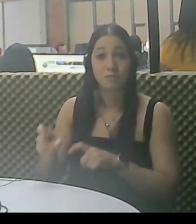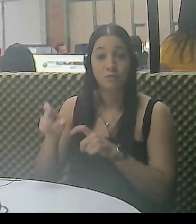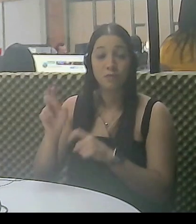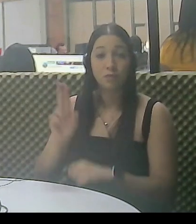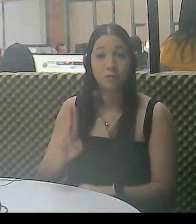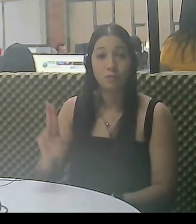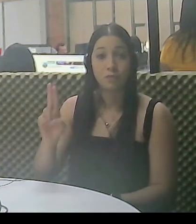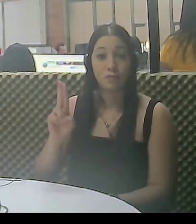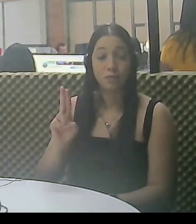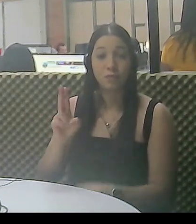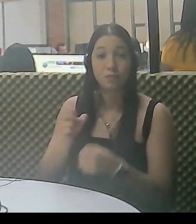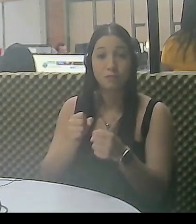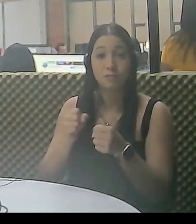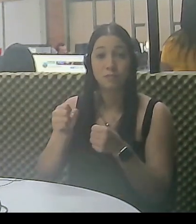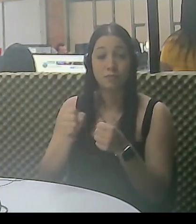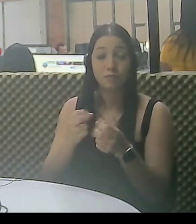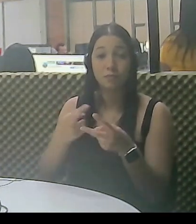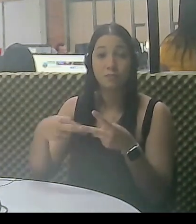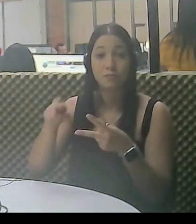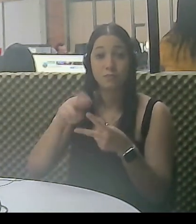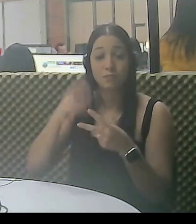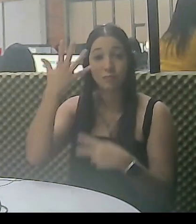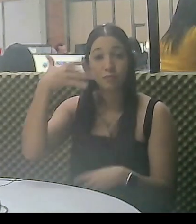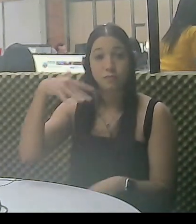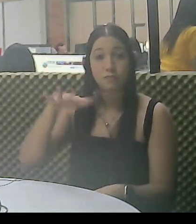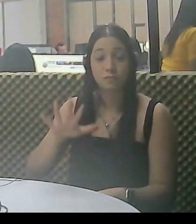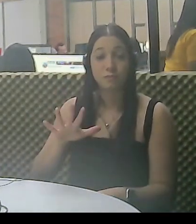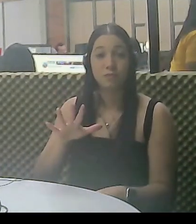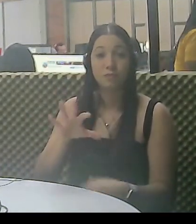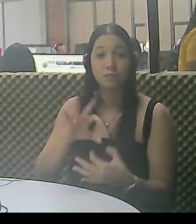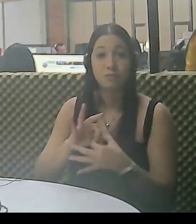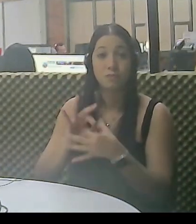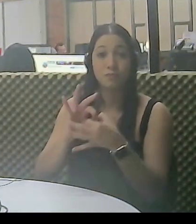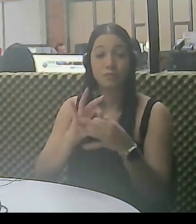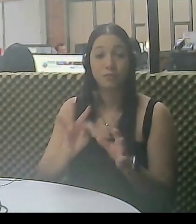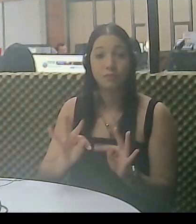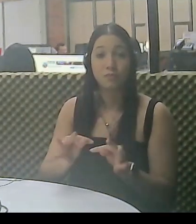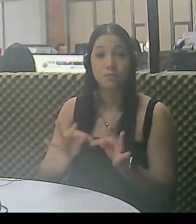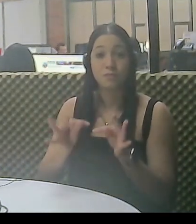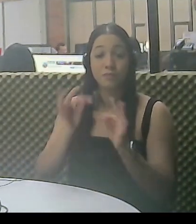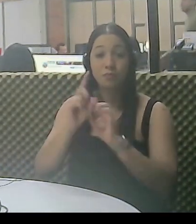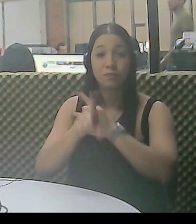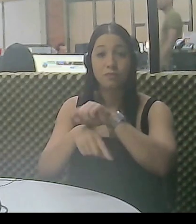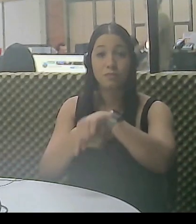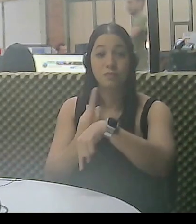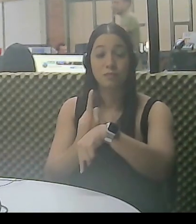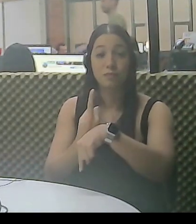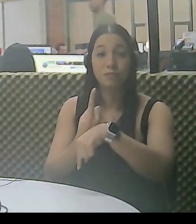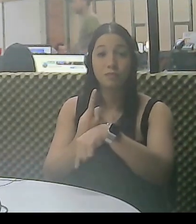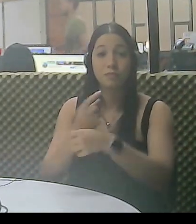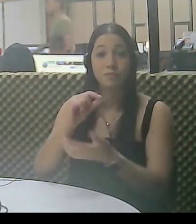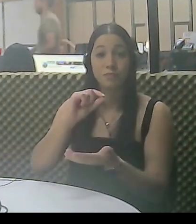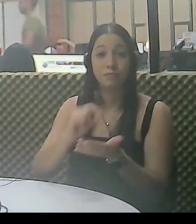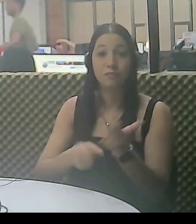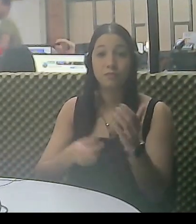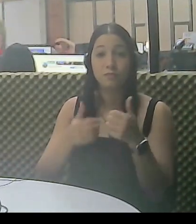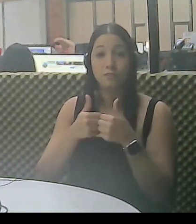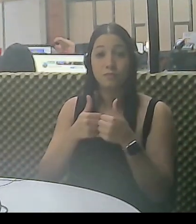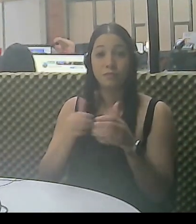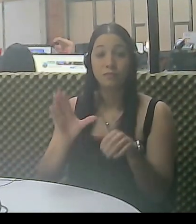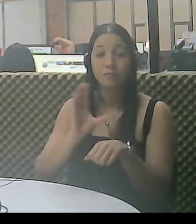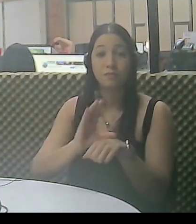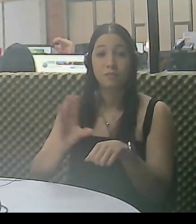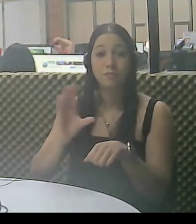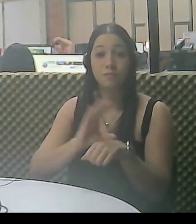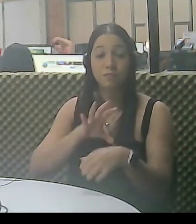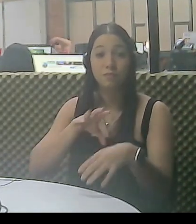uso racional dos recursos naturais, aliado ao emprego de tecnologia e inovação, está com inscrições abertas para o curso